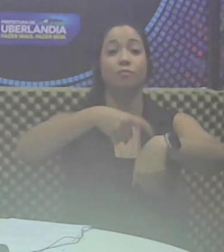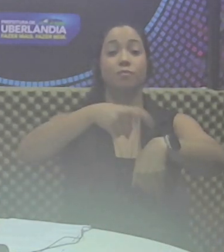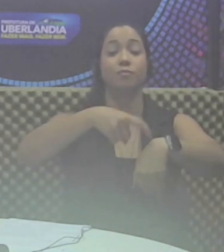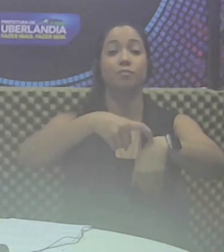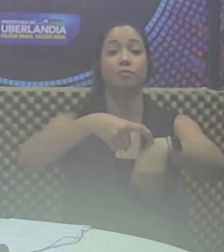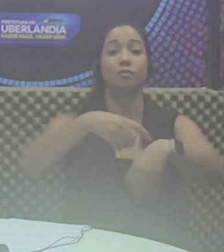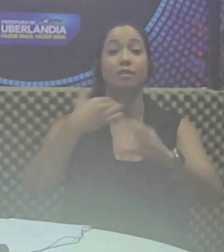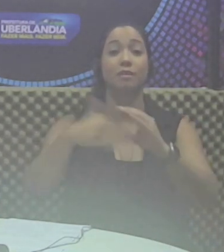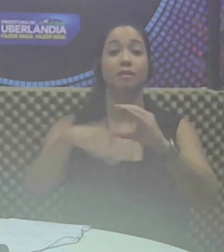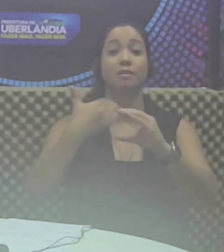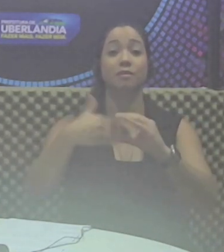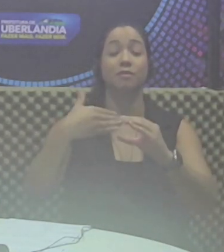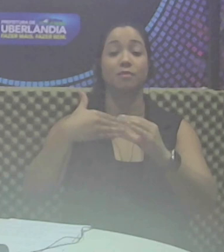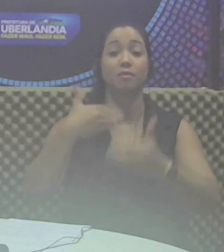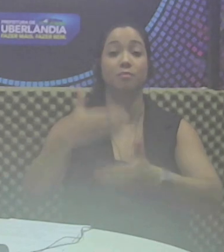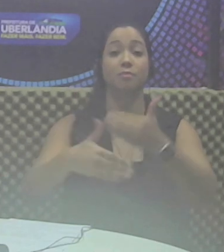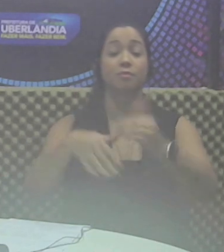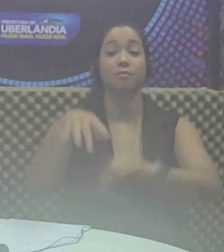do e-mail